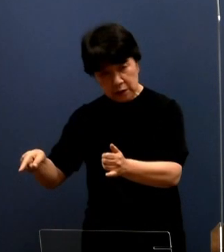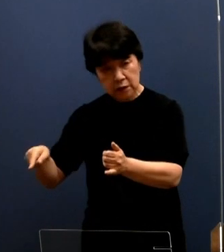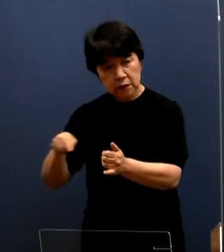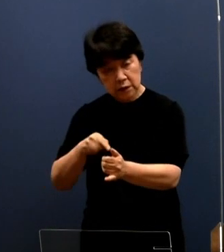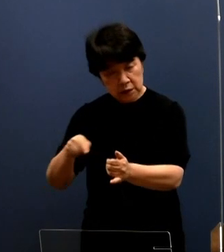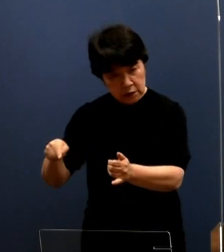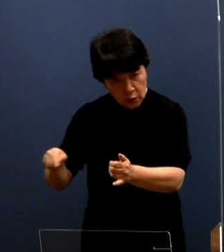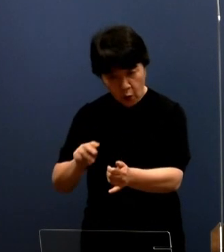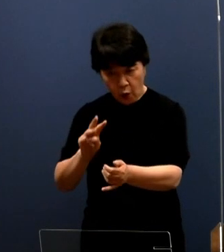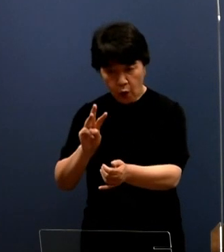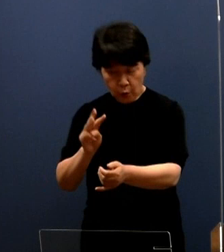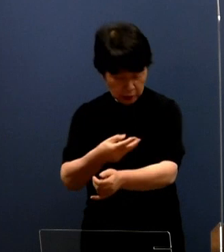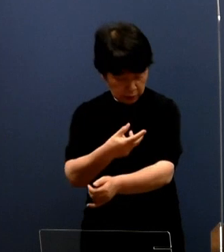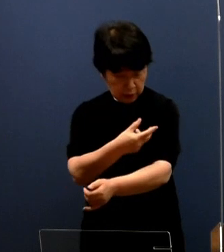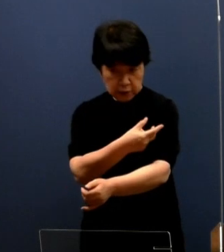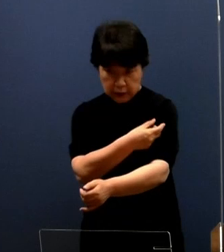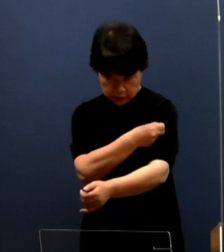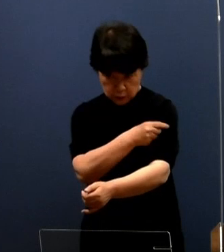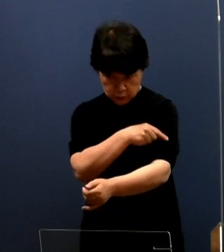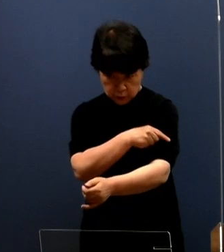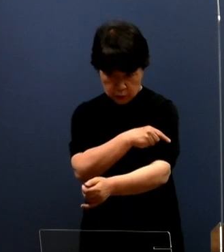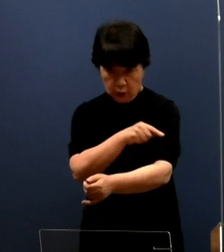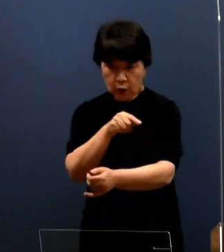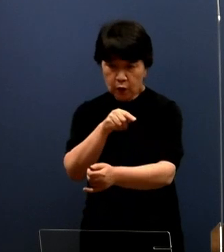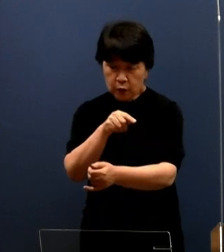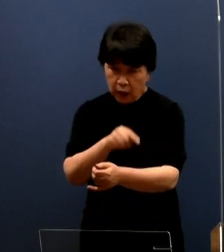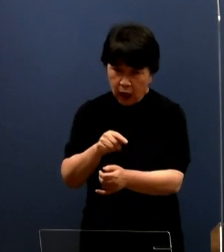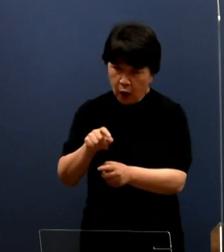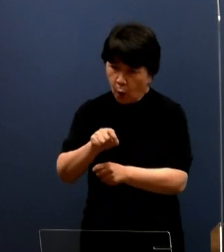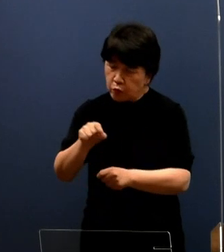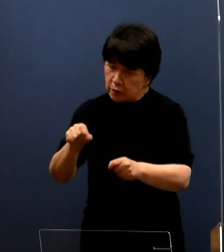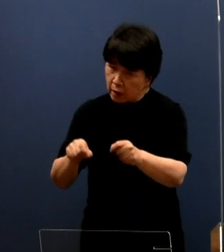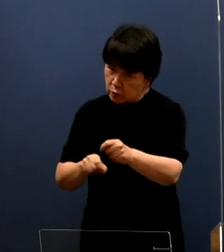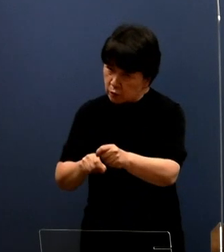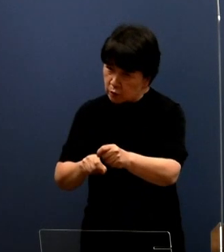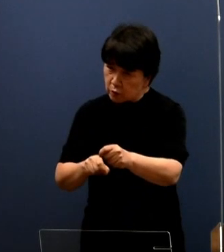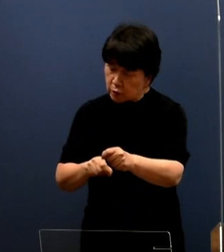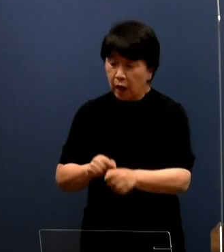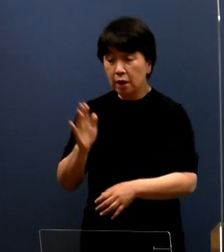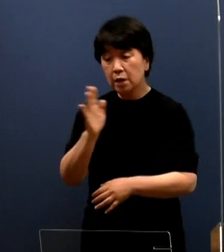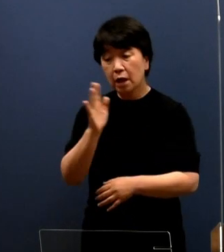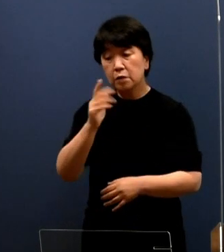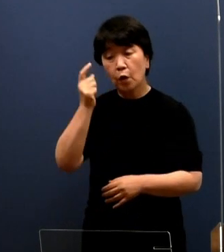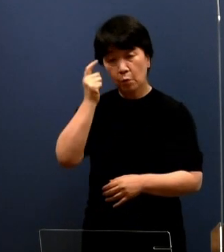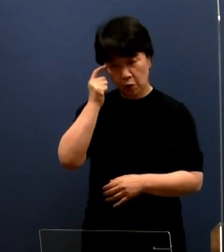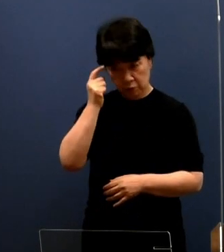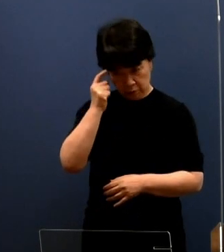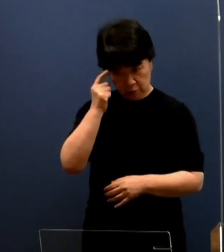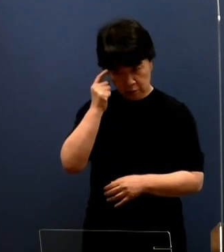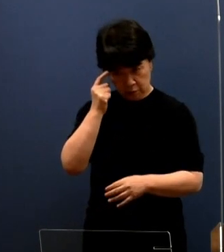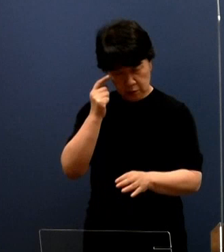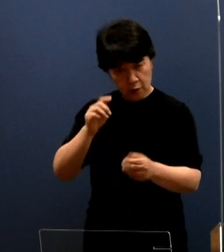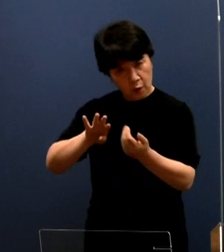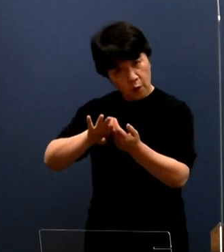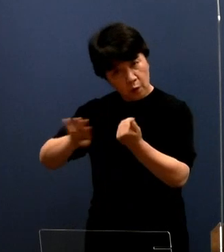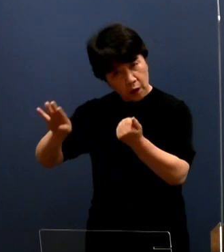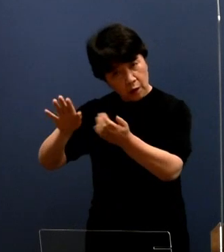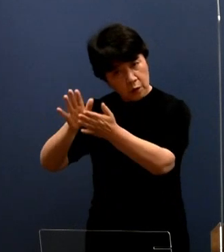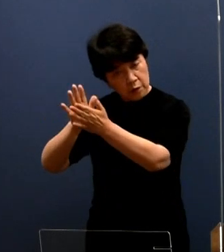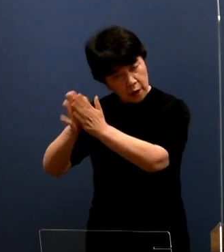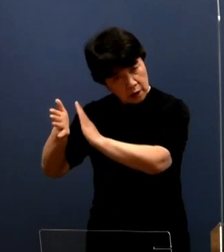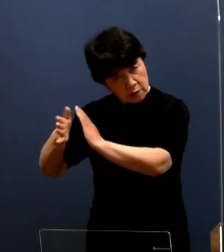のものはあるけど進まないということはないだろうと思います。ただ他の地域は分かりませんよね。あ